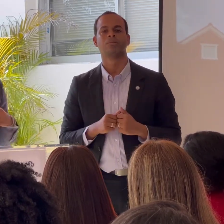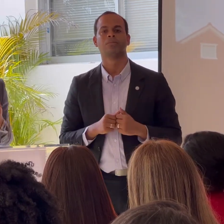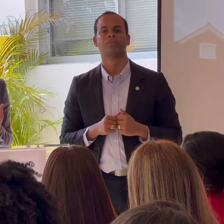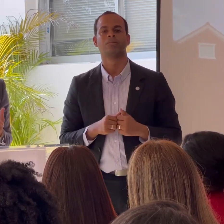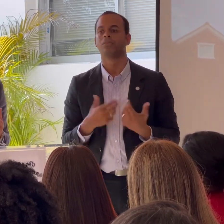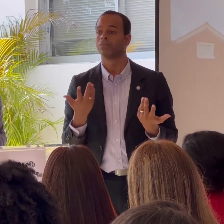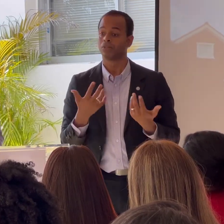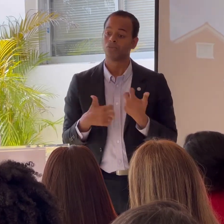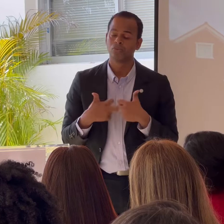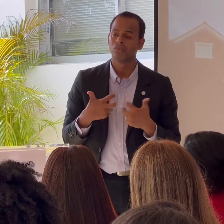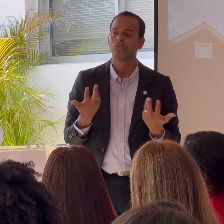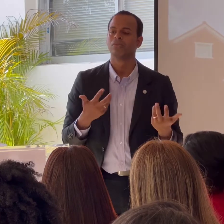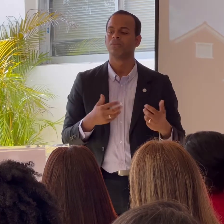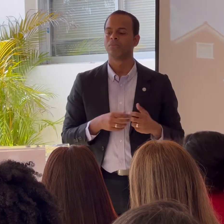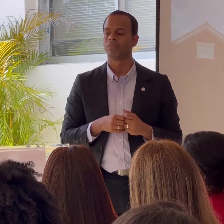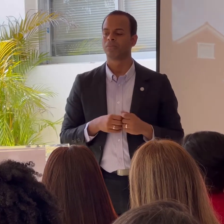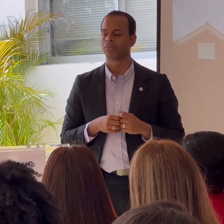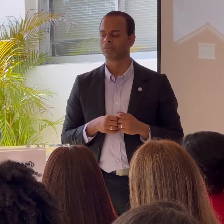le digo, ¿y cuál es el problema?